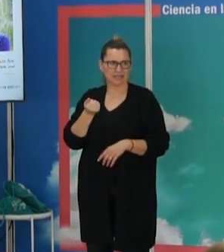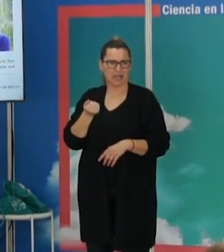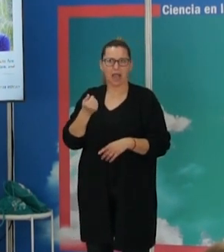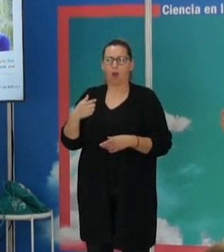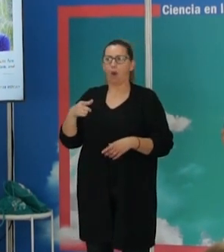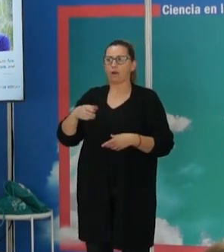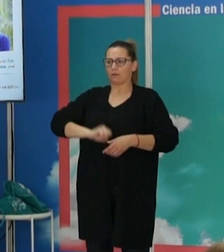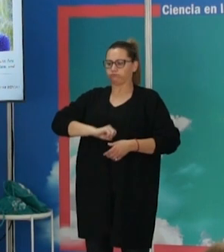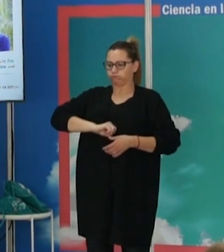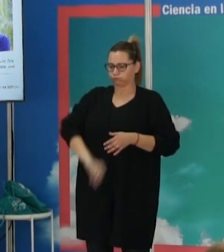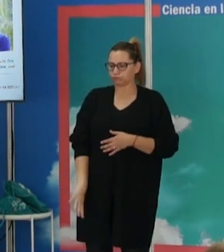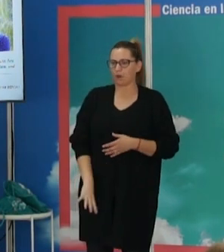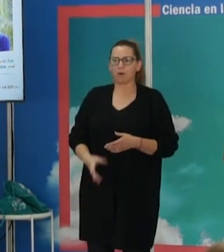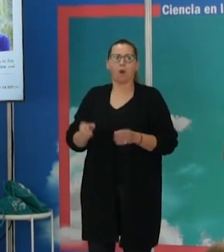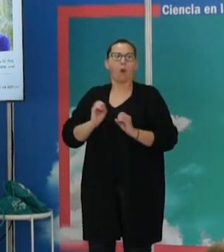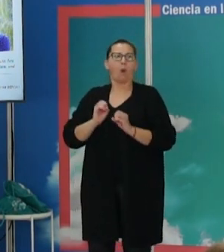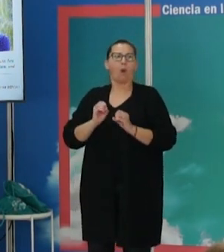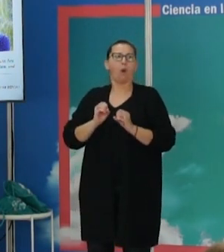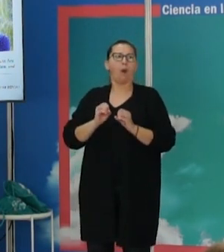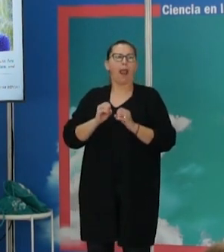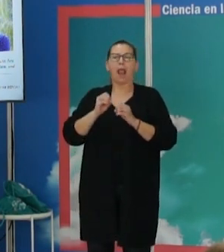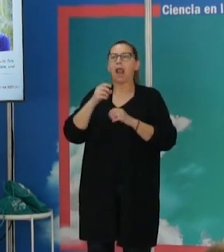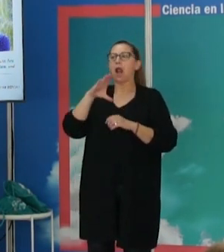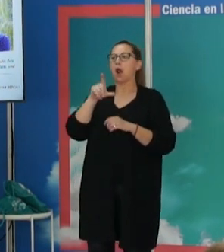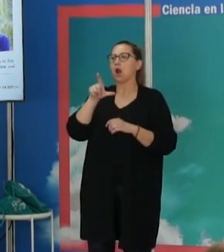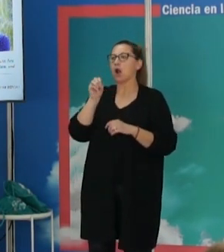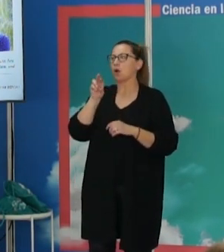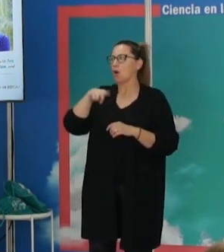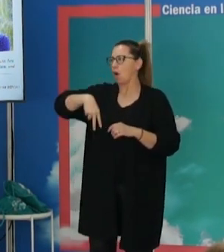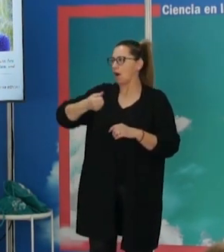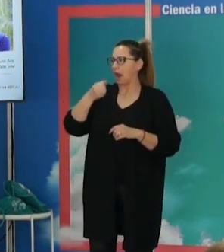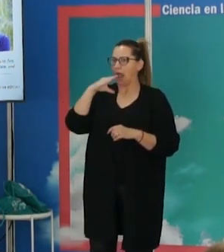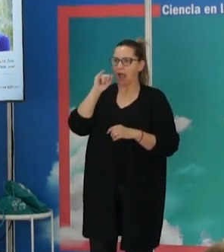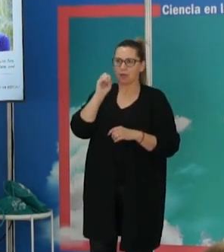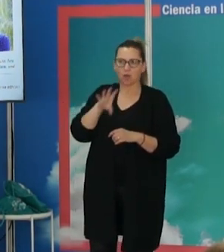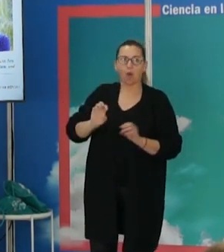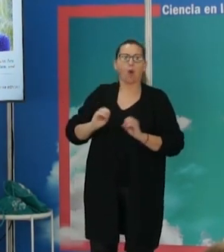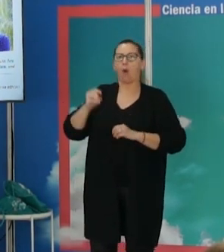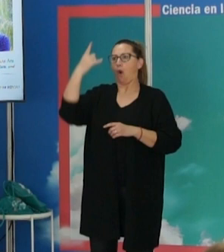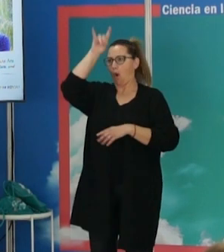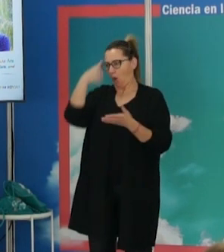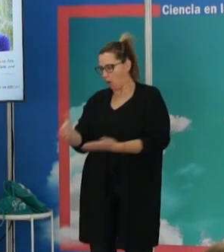el aborto, la clonación, la tauromaquia, en fin, esas son cuestiones